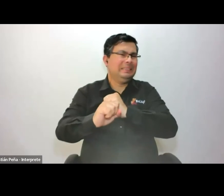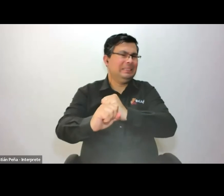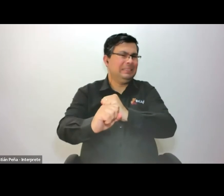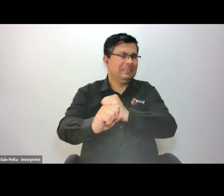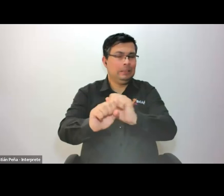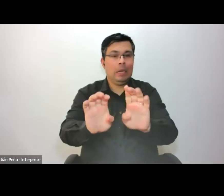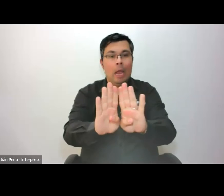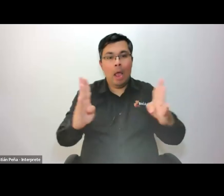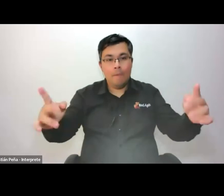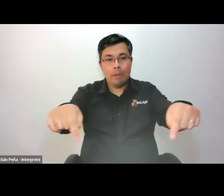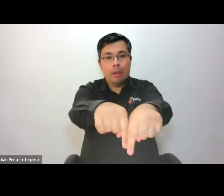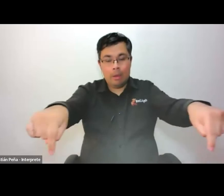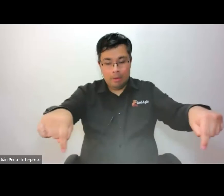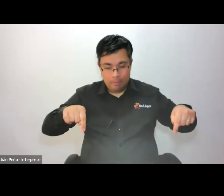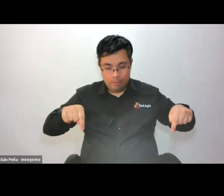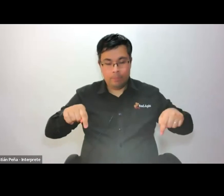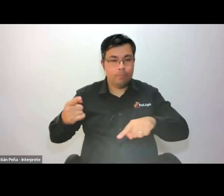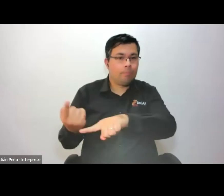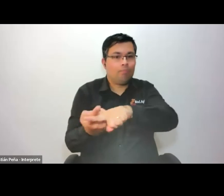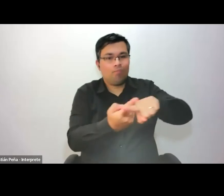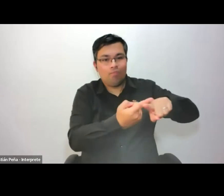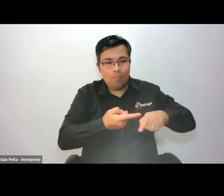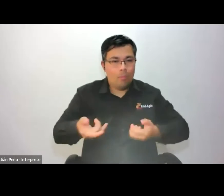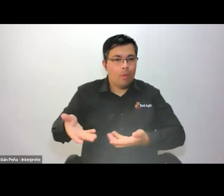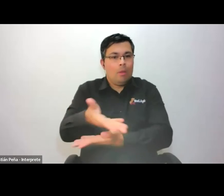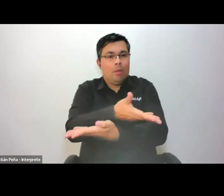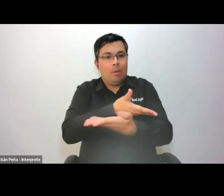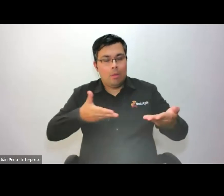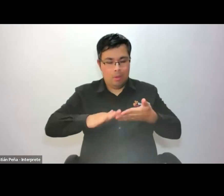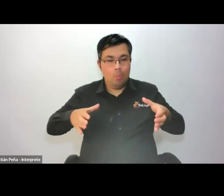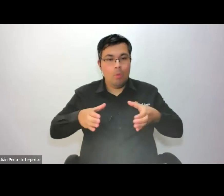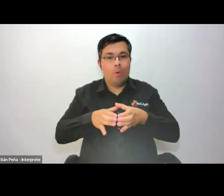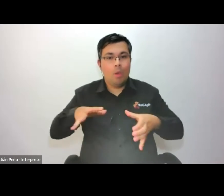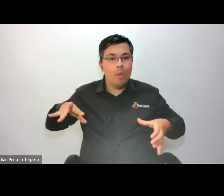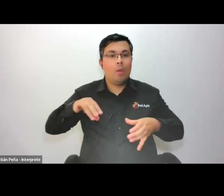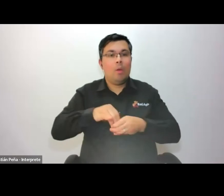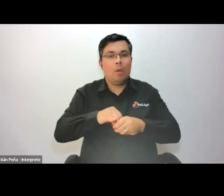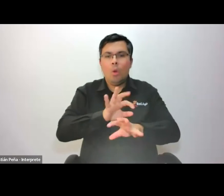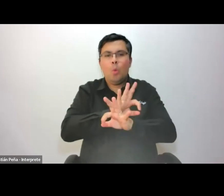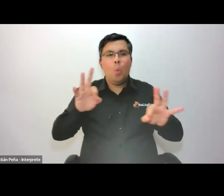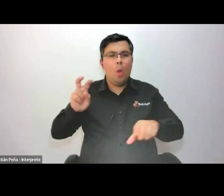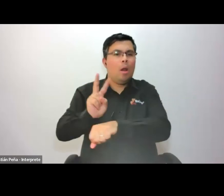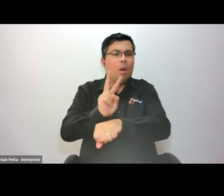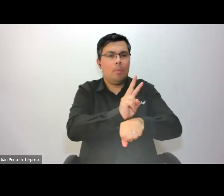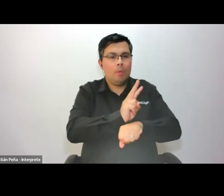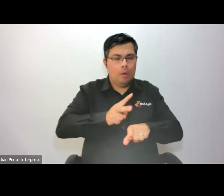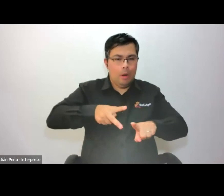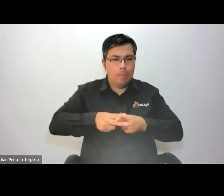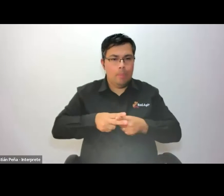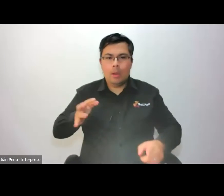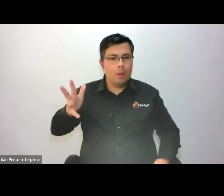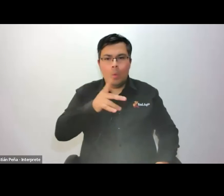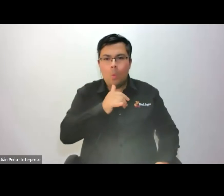espacios de comunidad inclusiva. Nunca los profesores hemos tenido las herramientas porque no es formación de pregrado. Yo